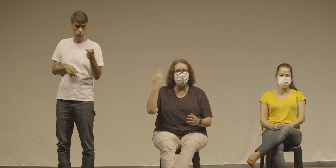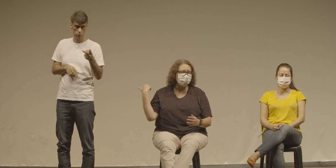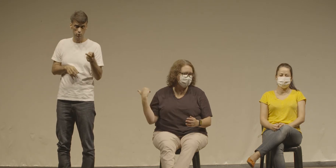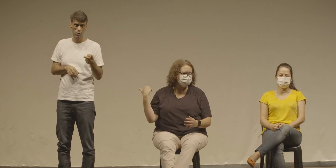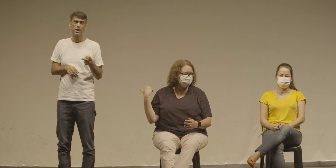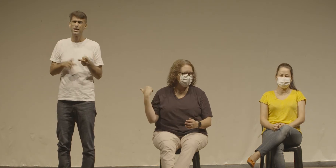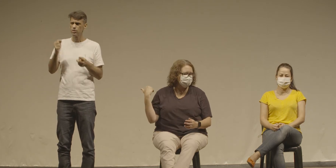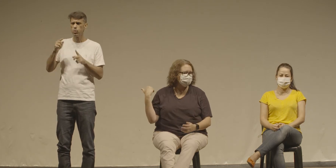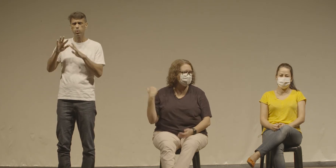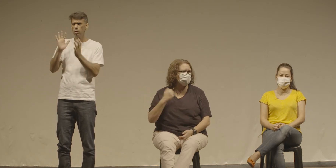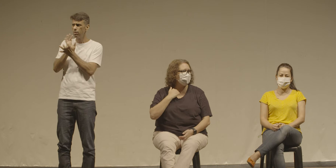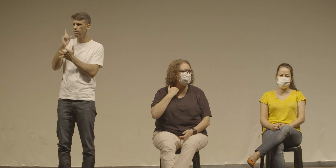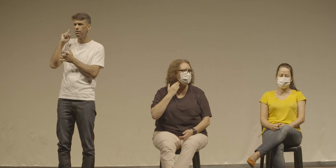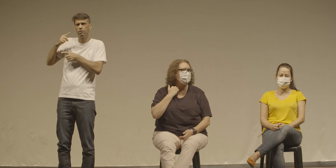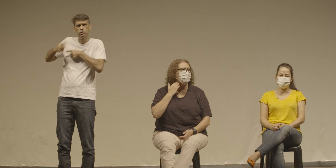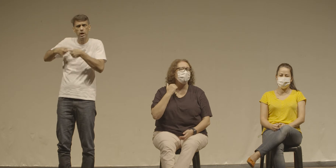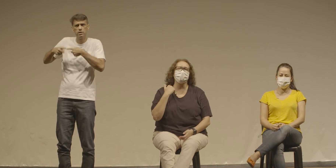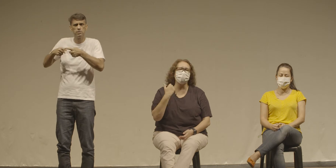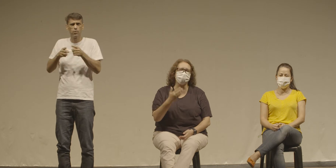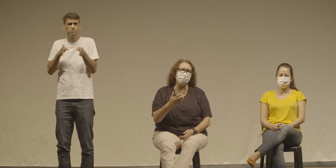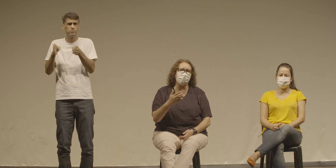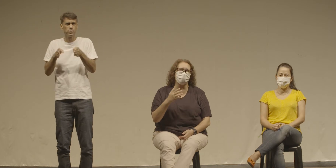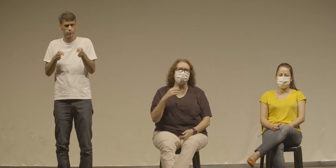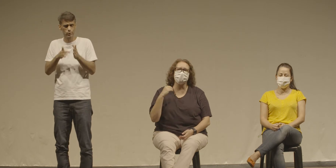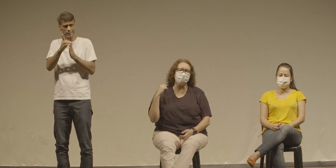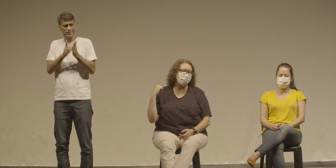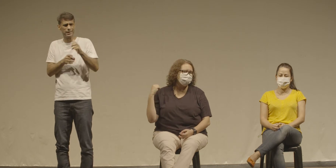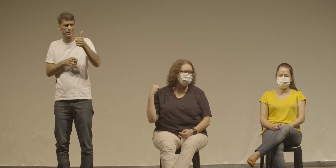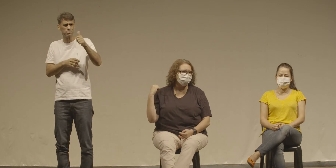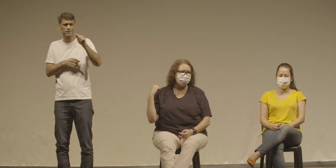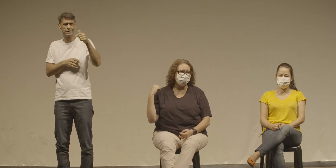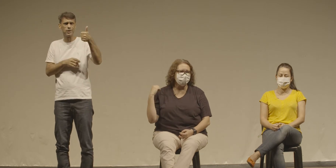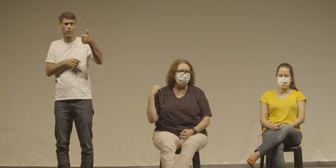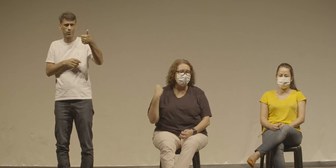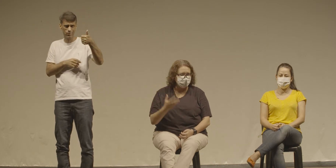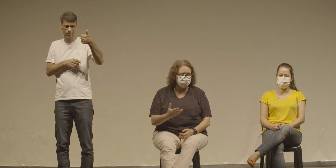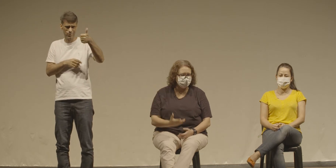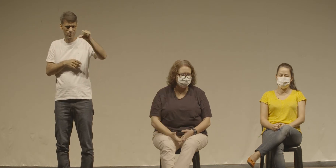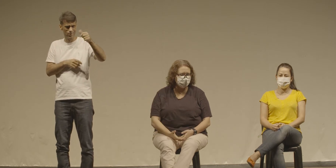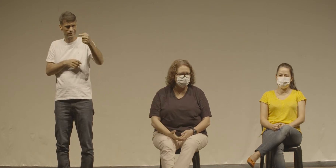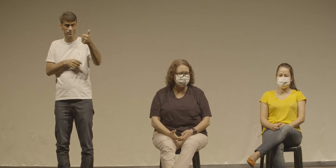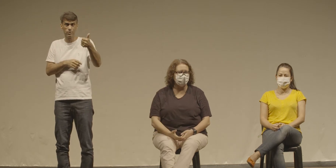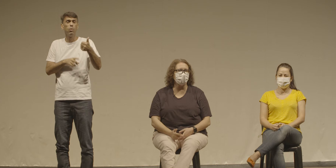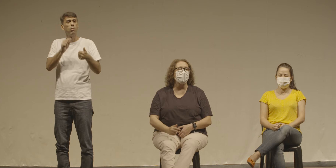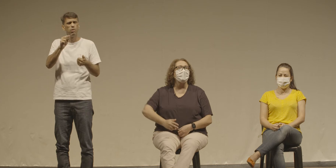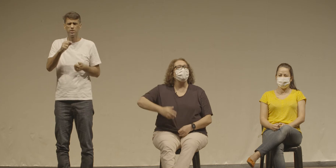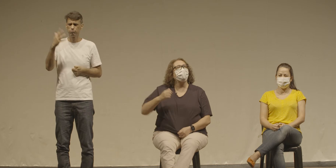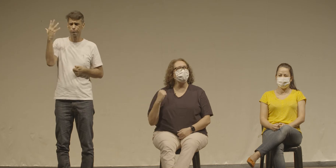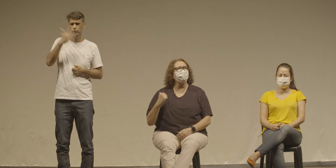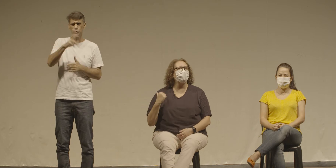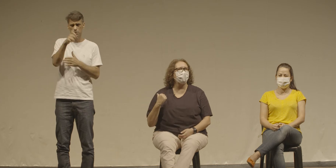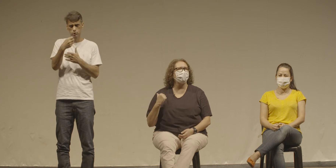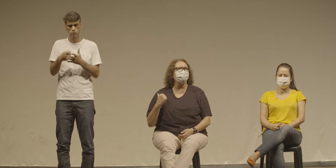que vieram dessa geração de 71, com tanta história, com tanta coisa bonita para o basquete brasileiro,